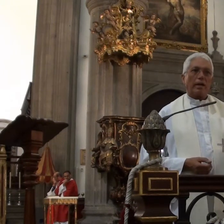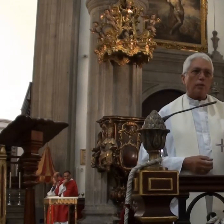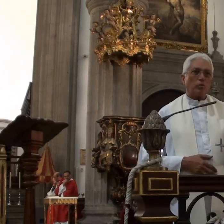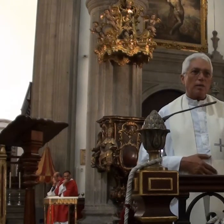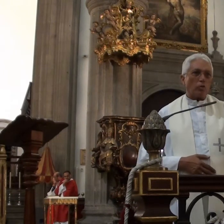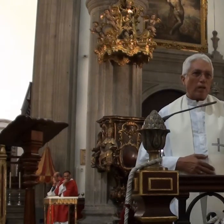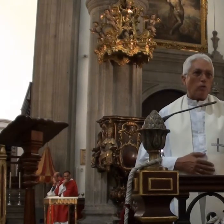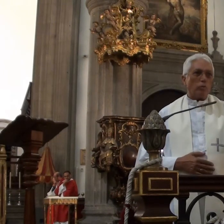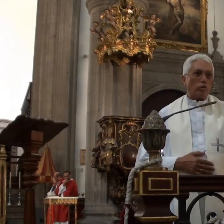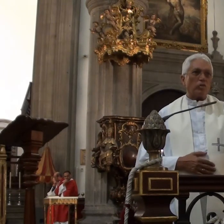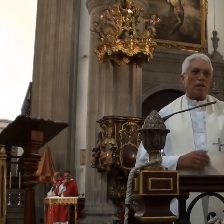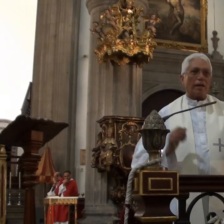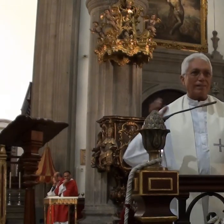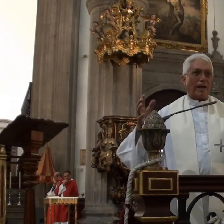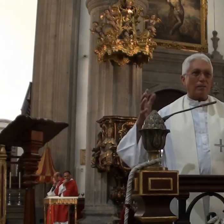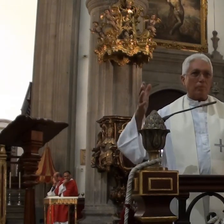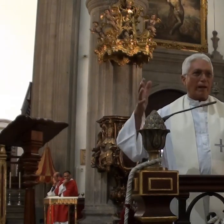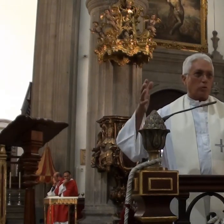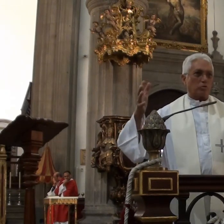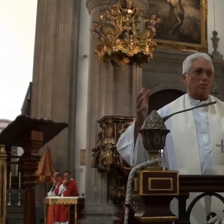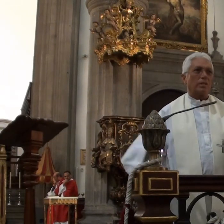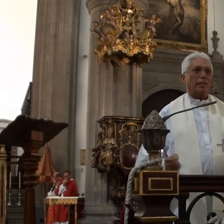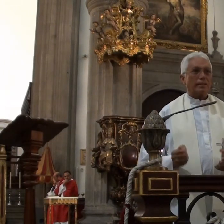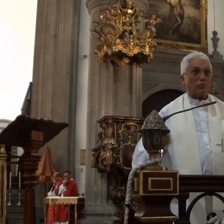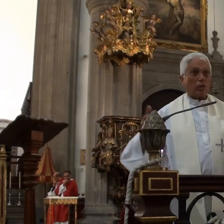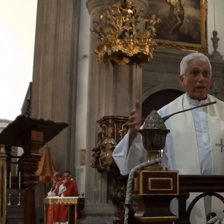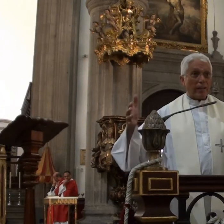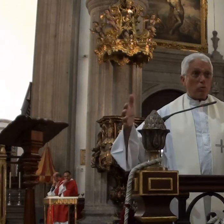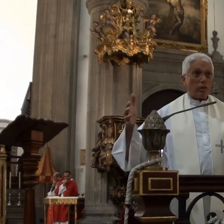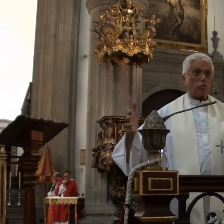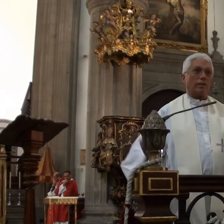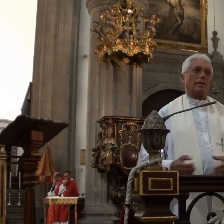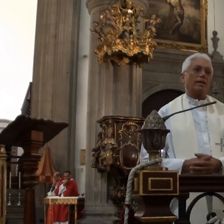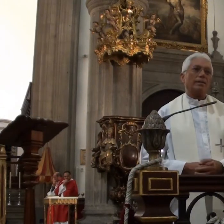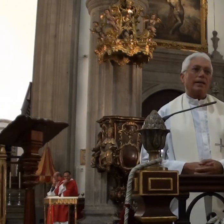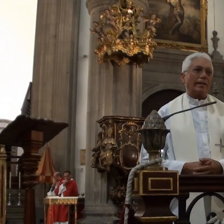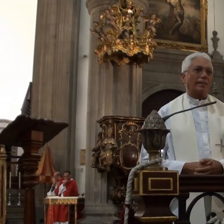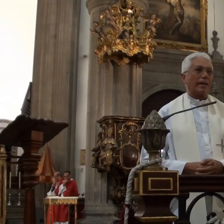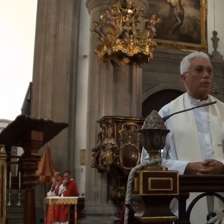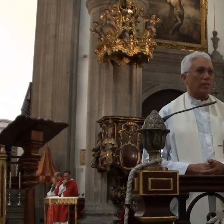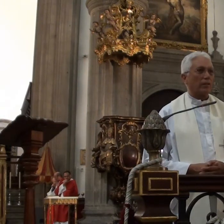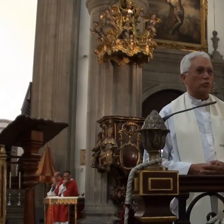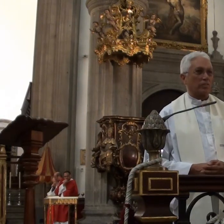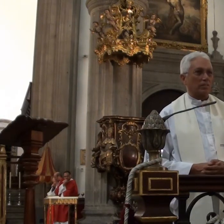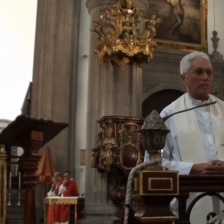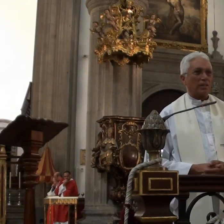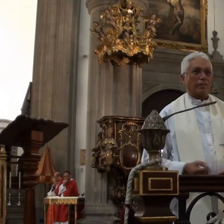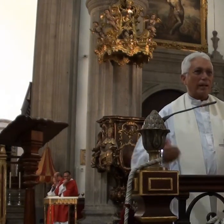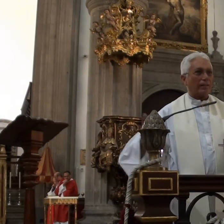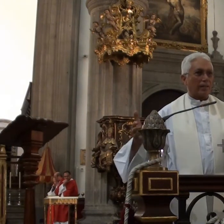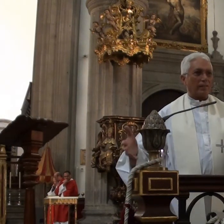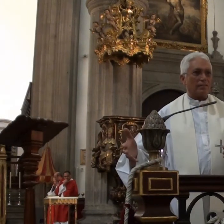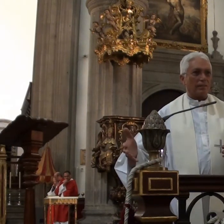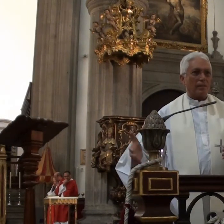verán ustedes montados un montón de Stand blancos dentro de cada uno de esos están estará nuestra diócesis